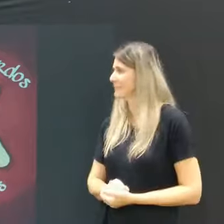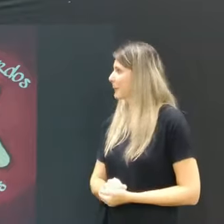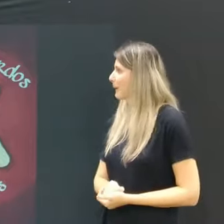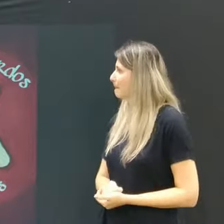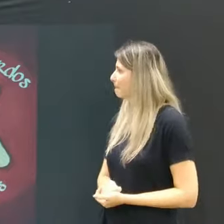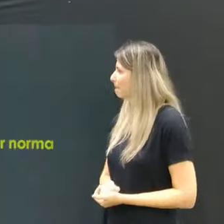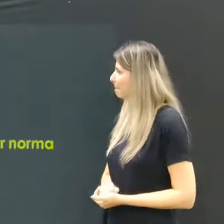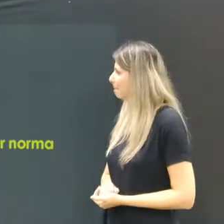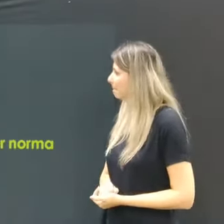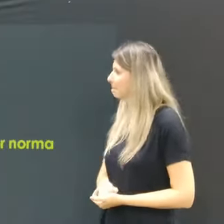passar, Andressa.